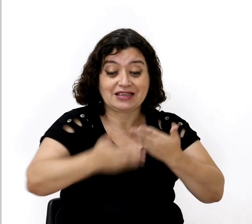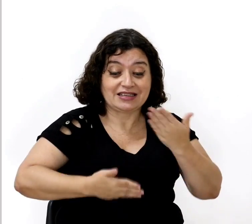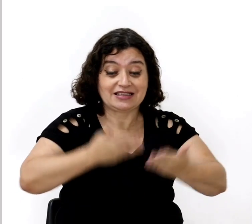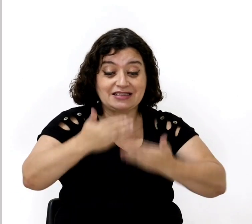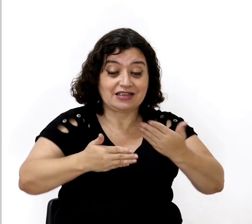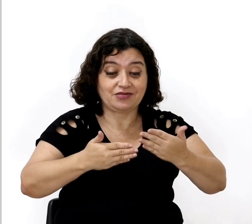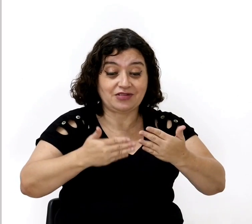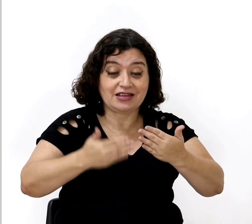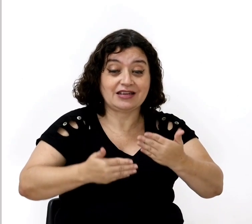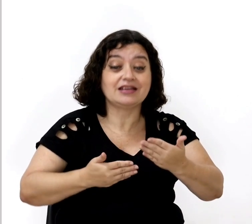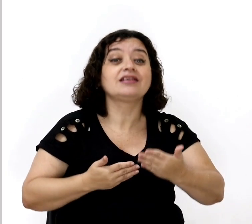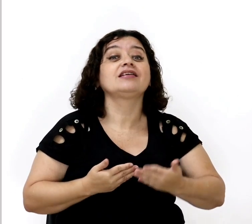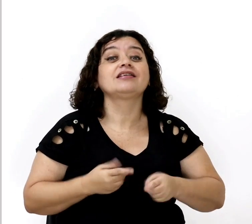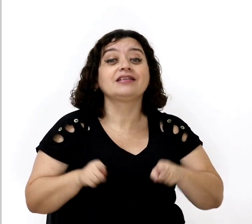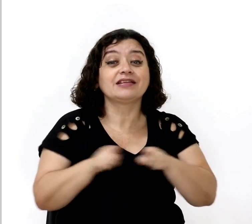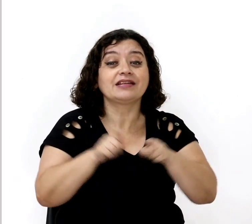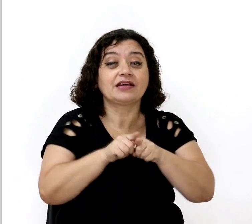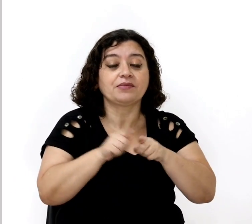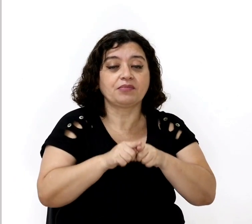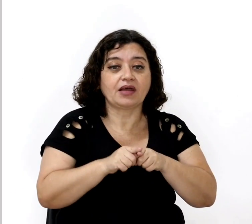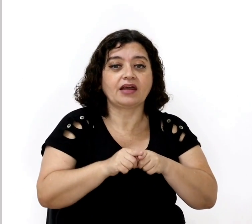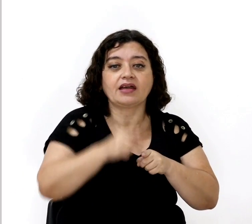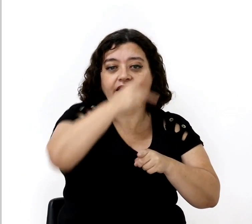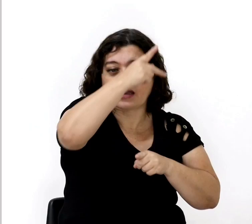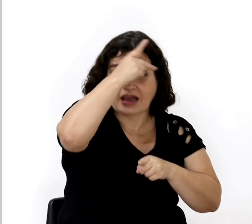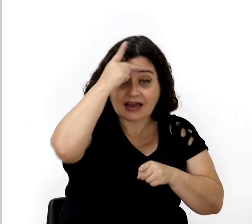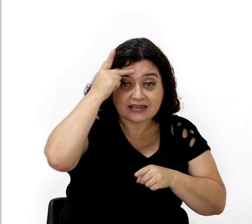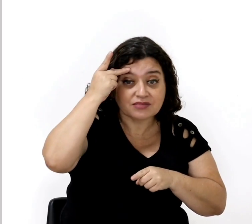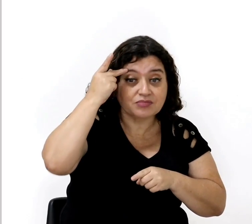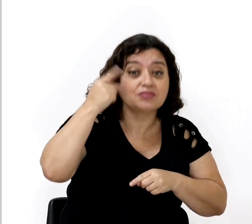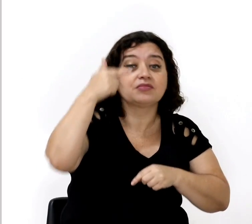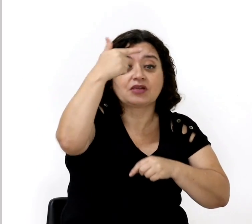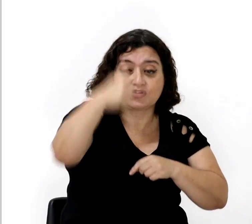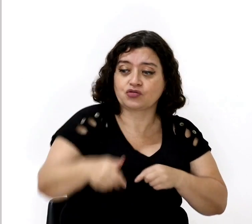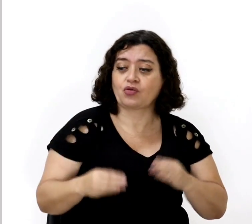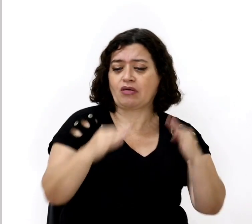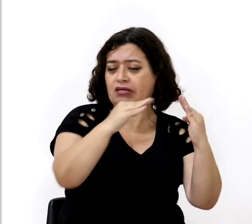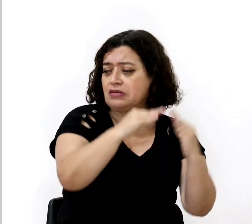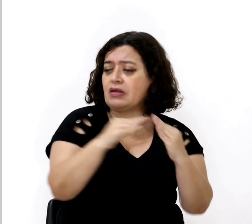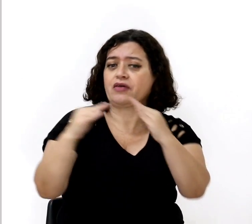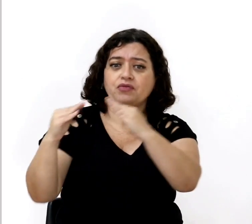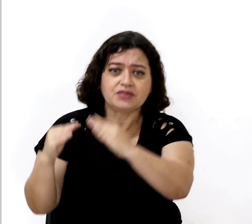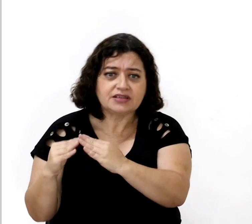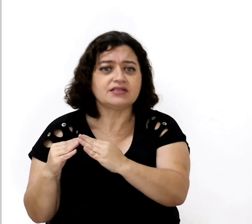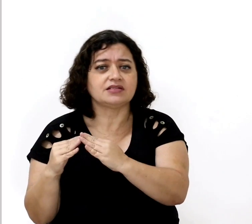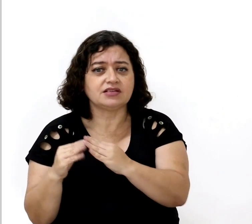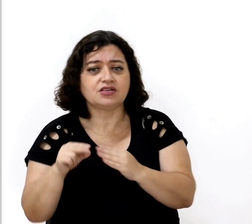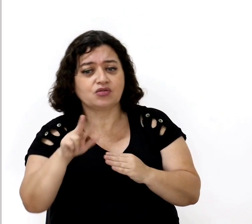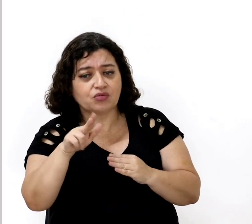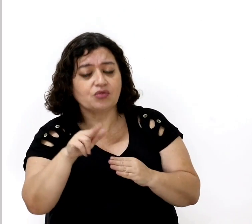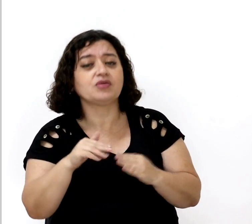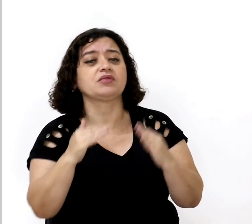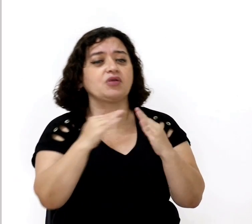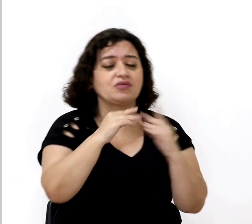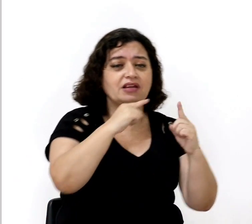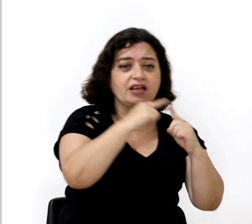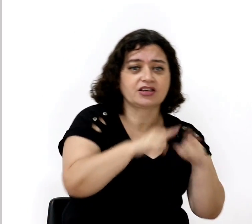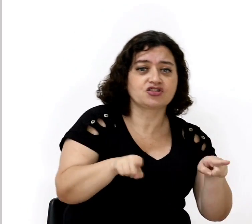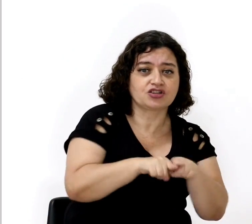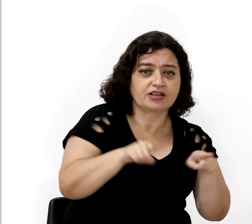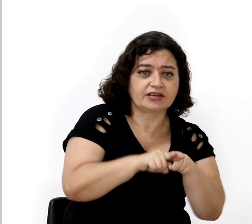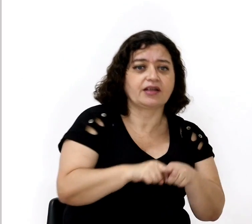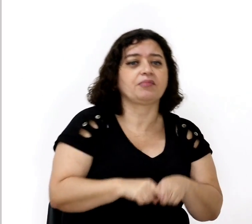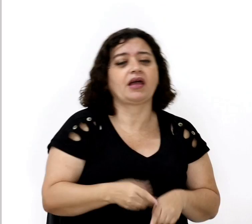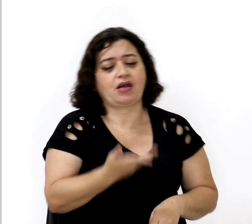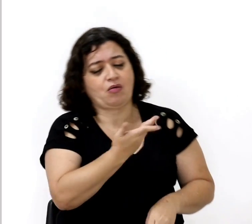Então, servir uns aos outros é servir ao seu semelhante, é servir ao seu vizinho, é servir ao irmão da igreja, mas servir